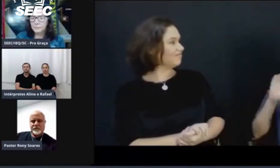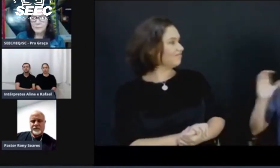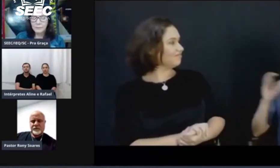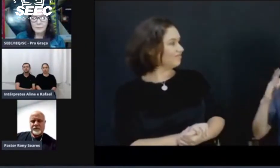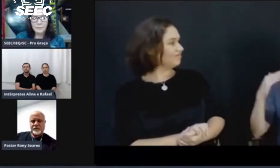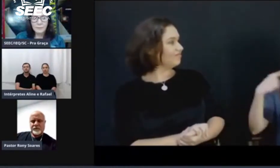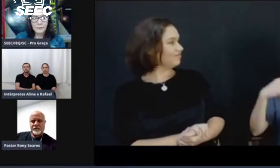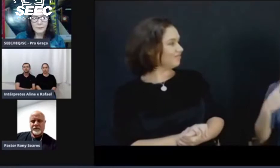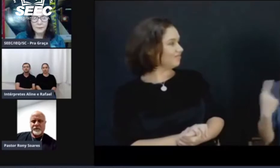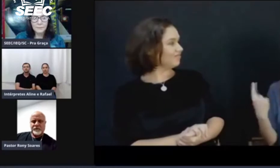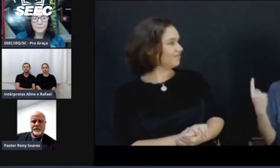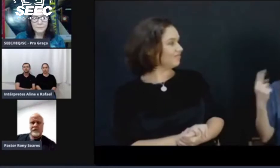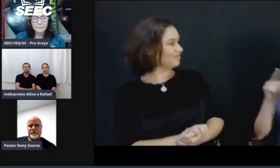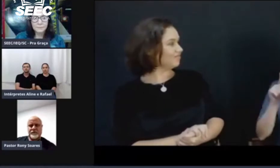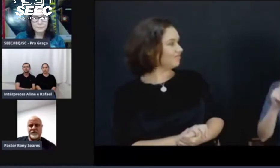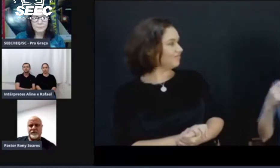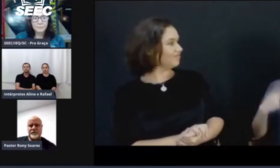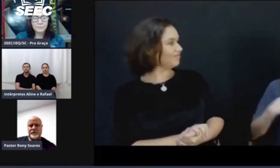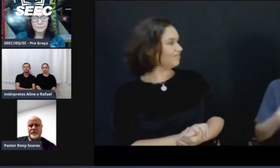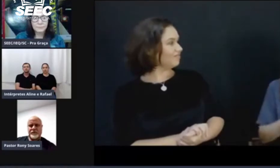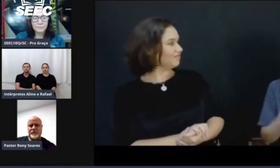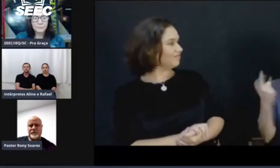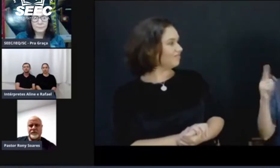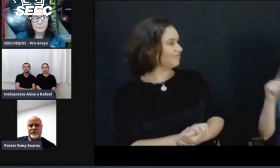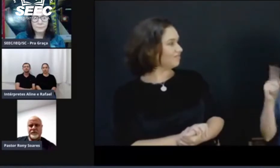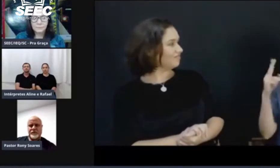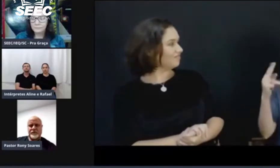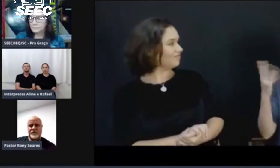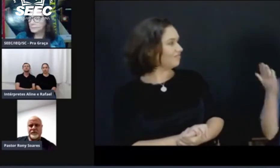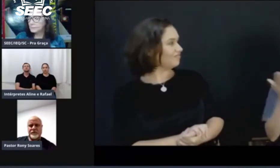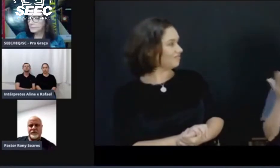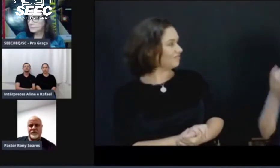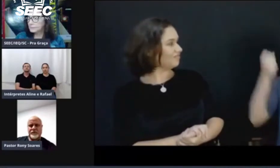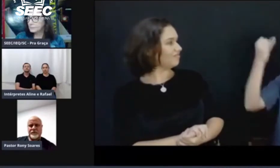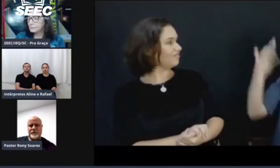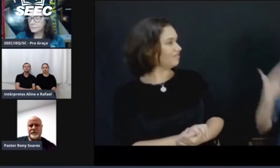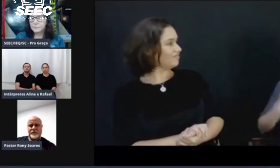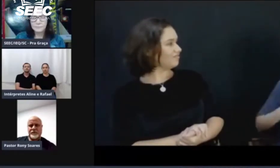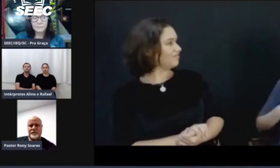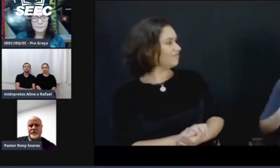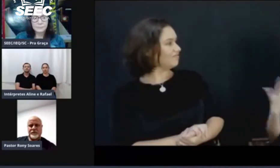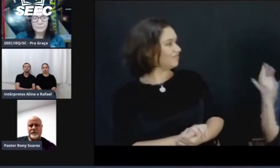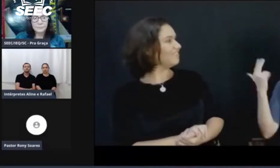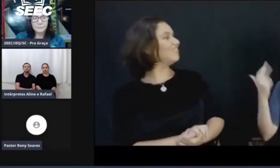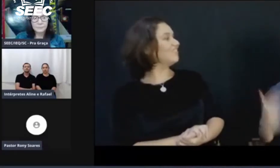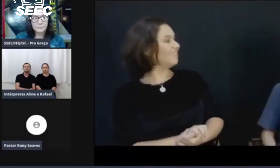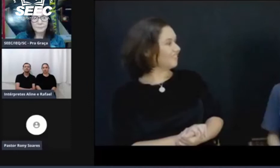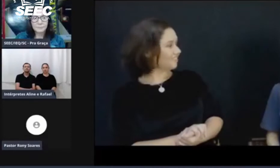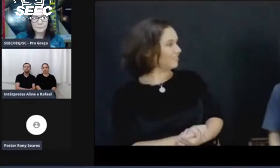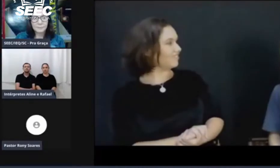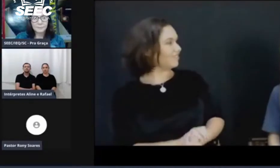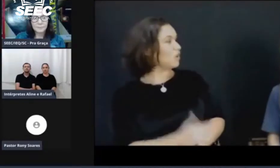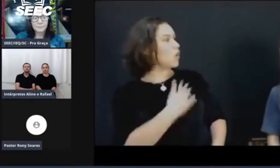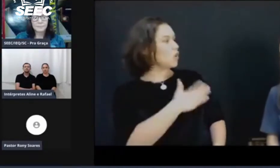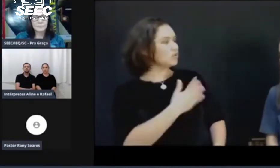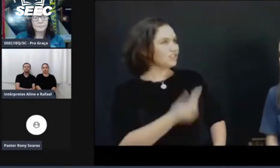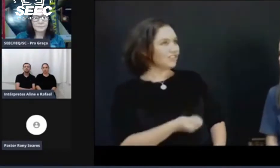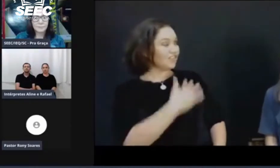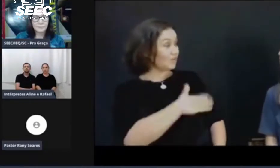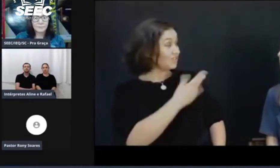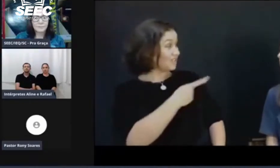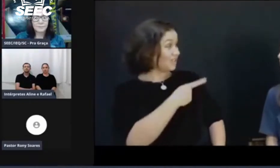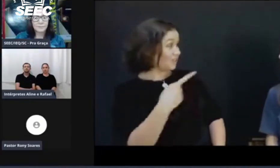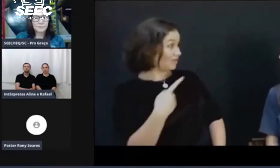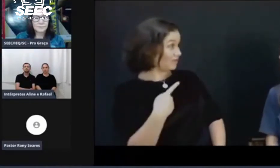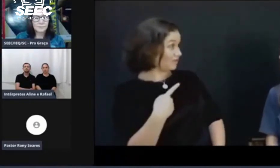todos soubessem Libras. Eu seria uma pessoa muito mais feliz. Imagina eu chegar na igreja e um pastor me explicar a Bíblia em Libras.